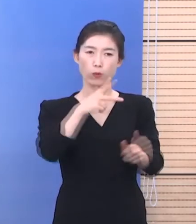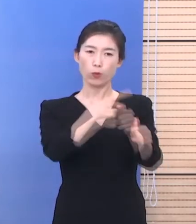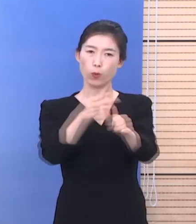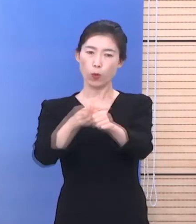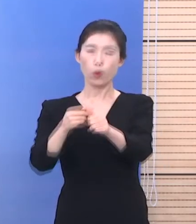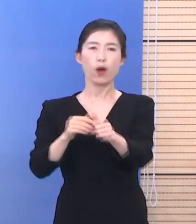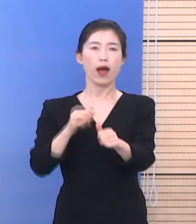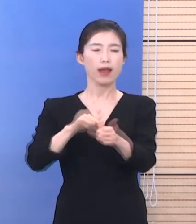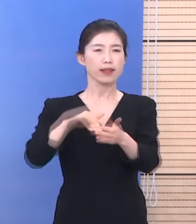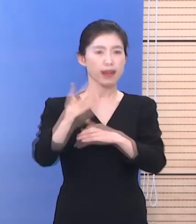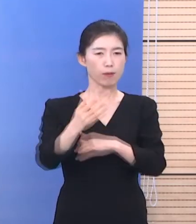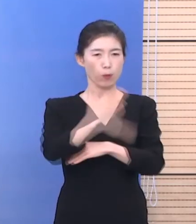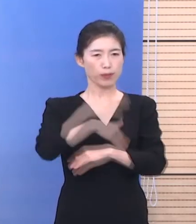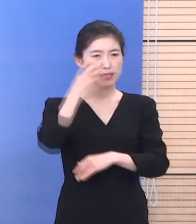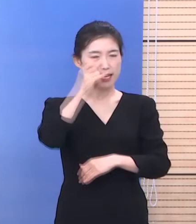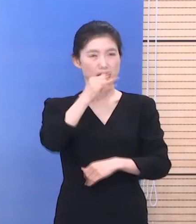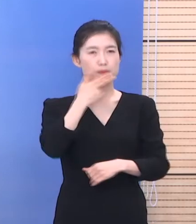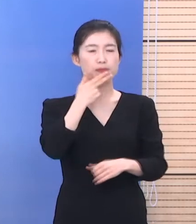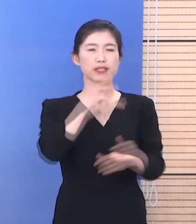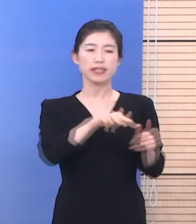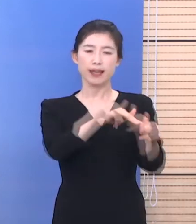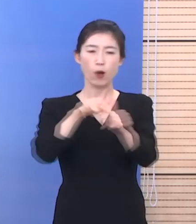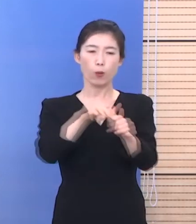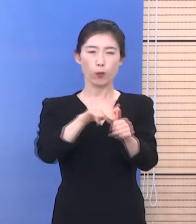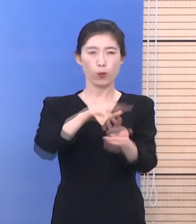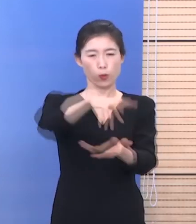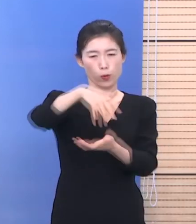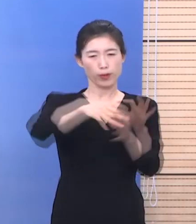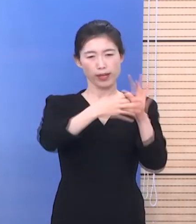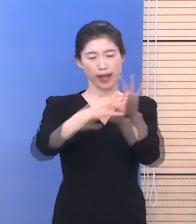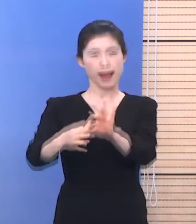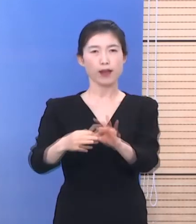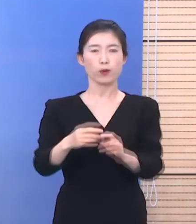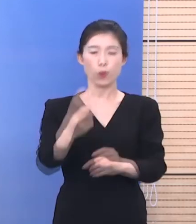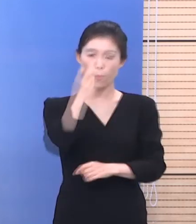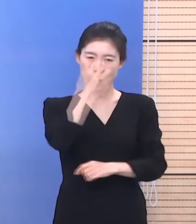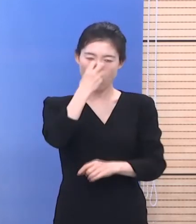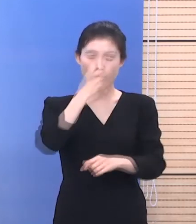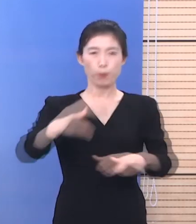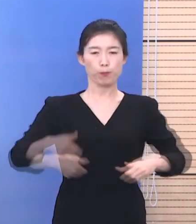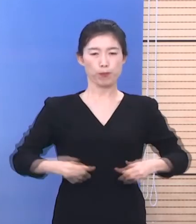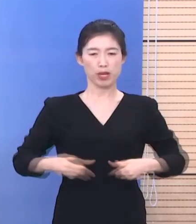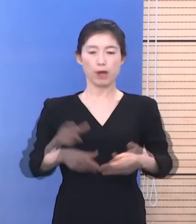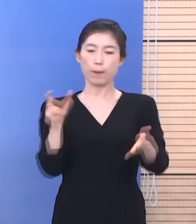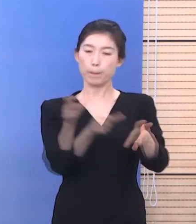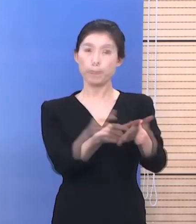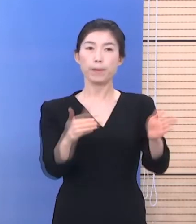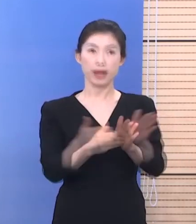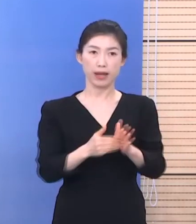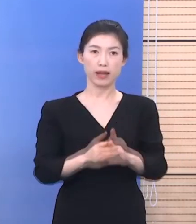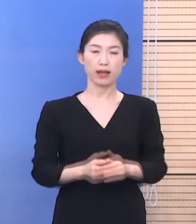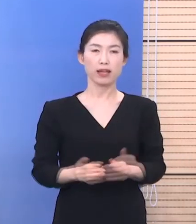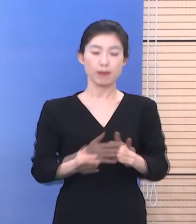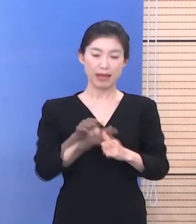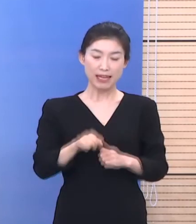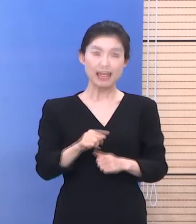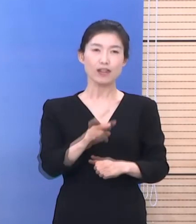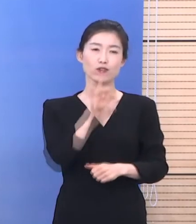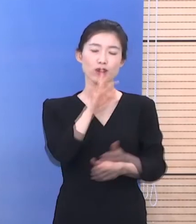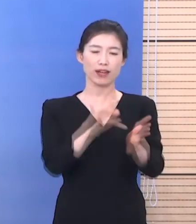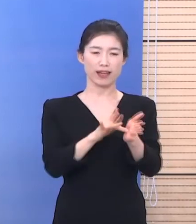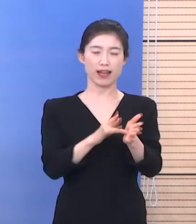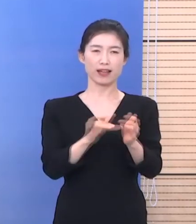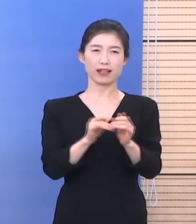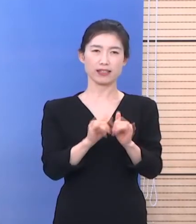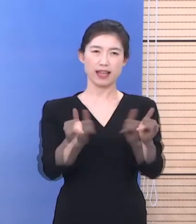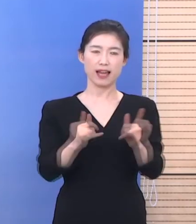수집 평가하는 것이 타당하다는 의견이었습니다. 그래서 이상의 중앙약사심의위원회의 의견을 종합할